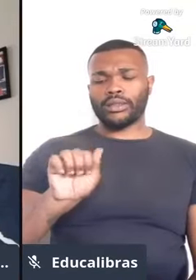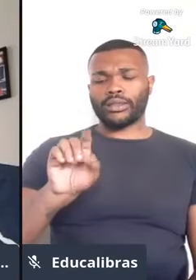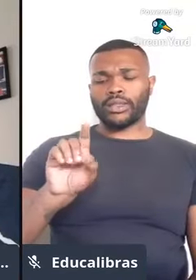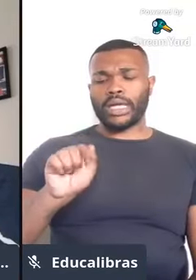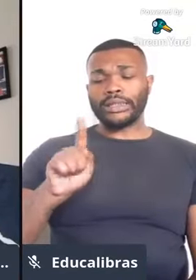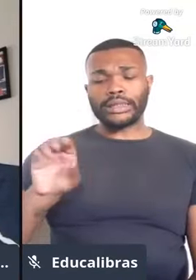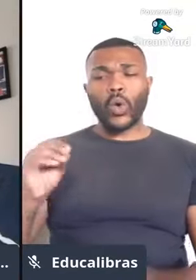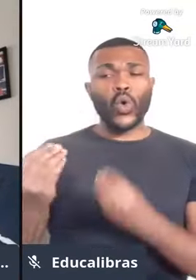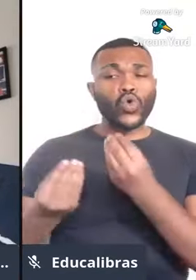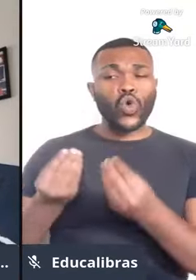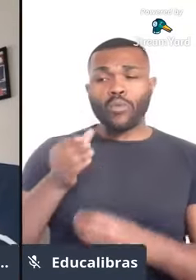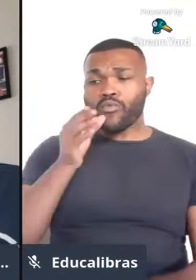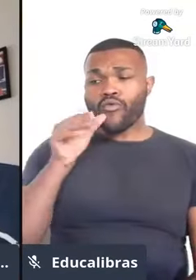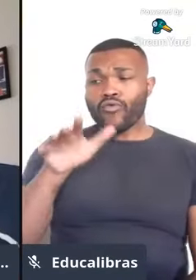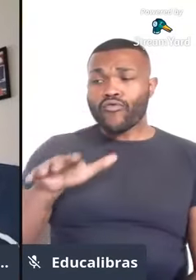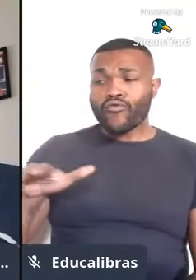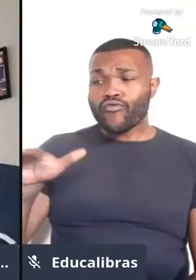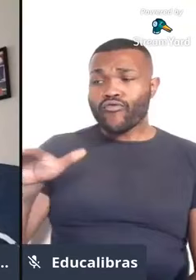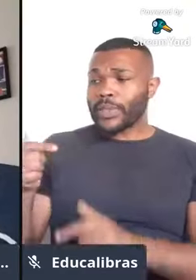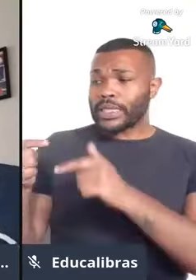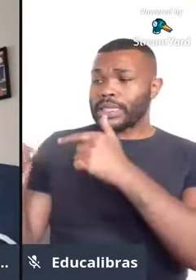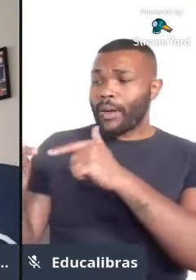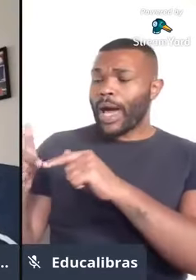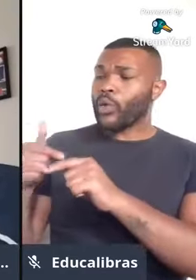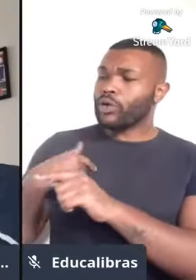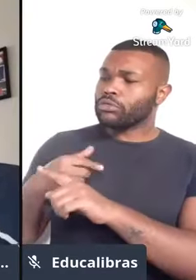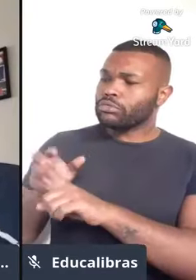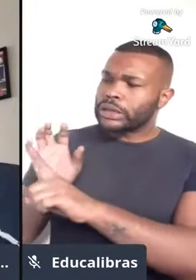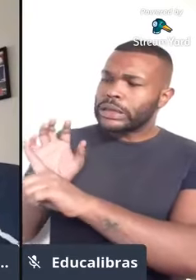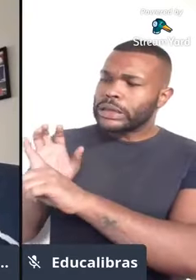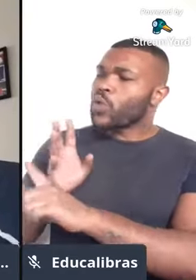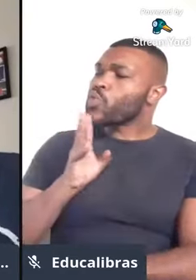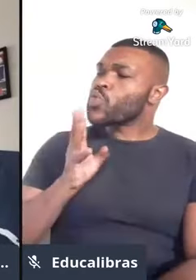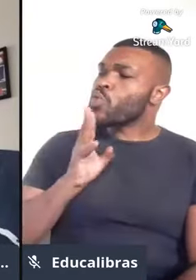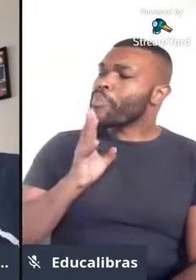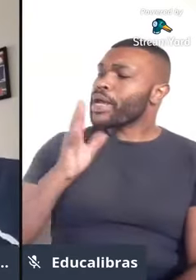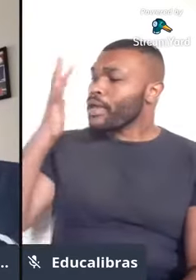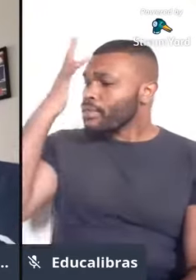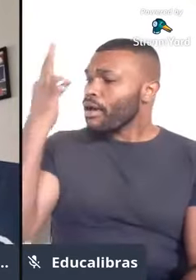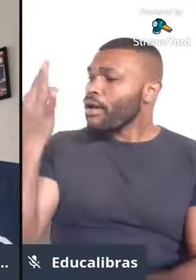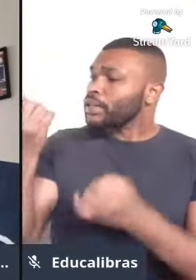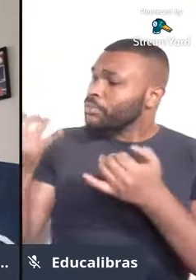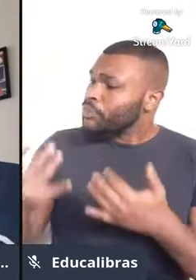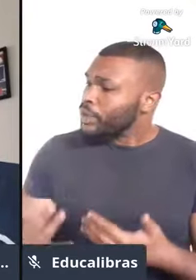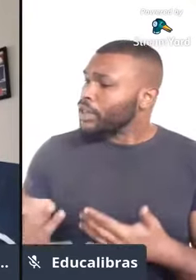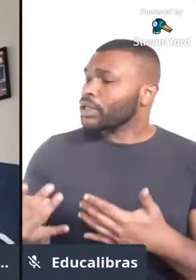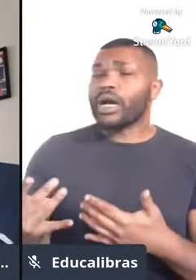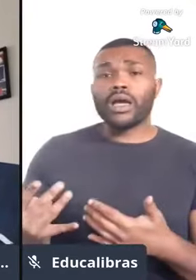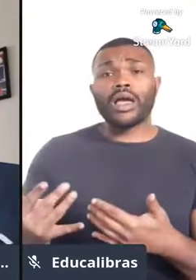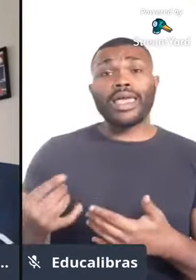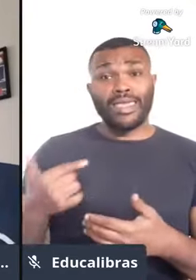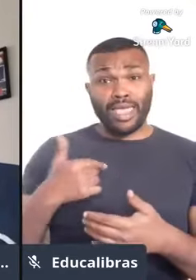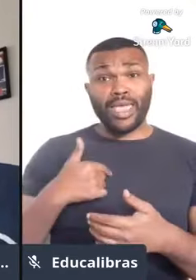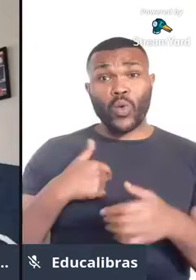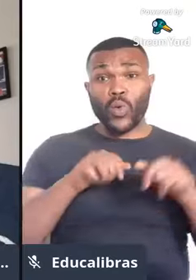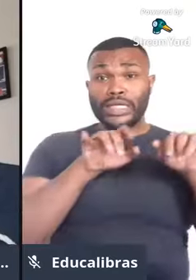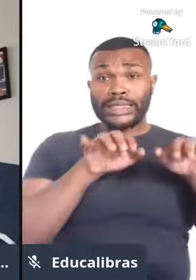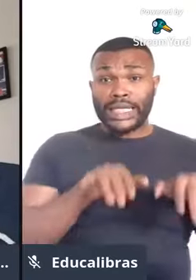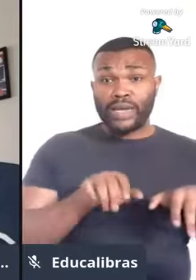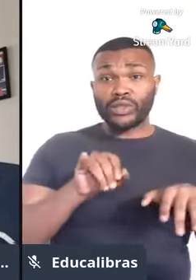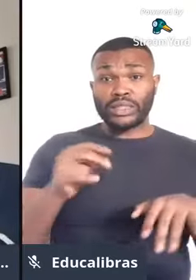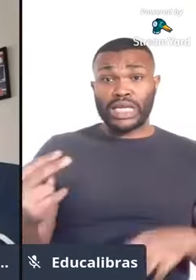lá da redação do Estadão compreenderem essa observação. Não sei se as pessoas leem o que eu escrevo, não sei se elas